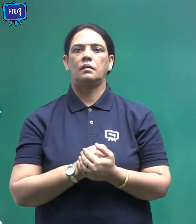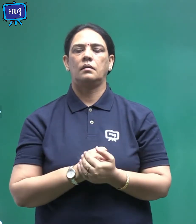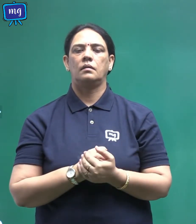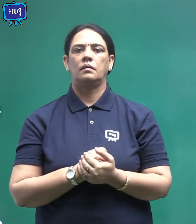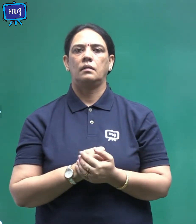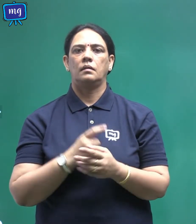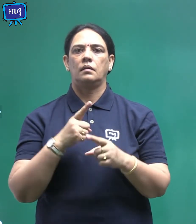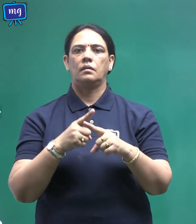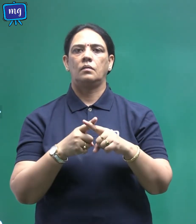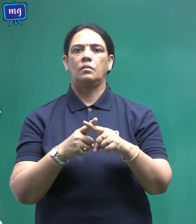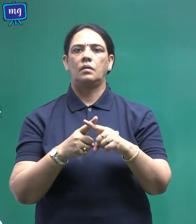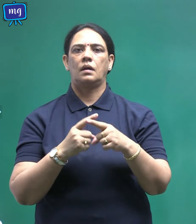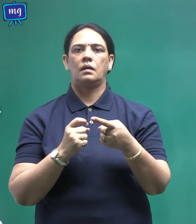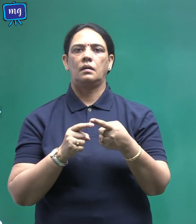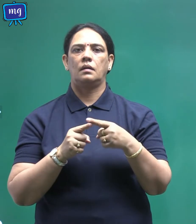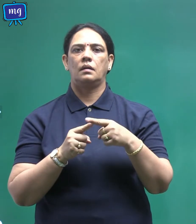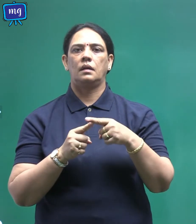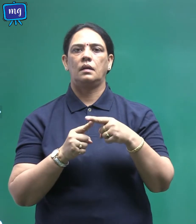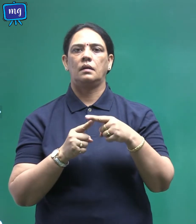गुणा T